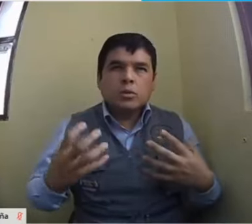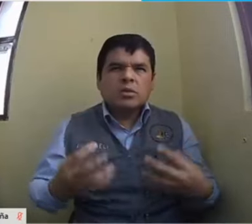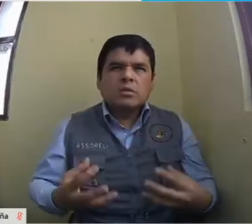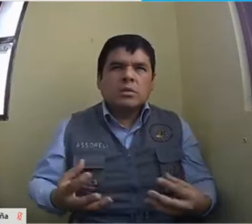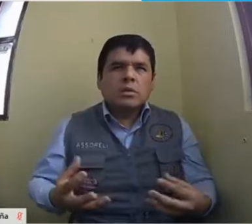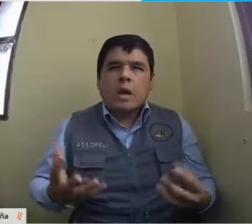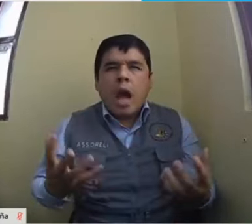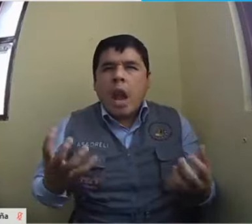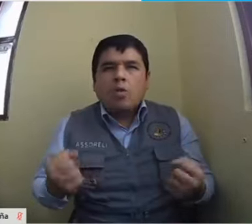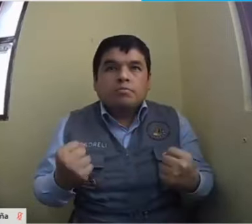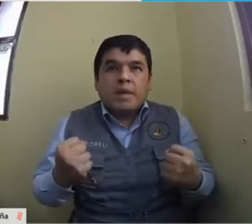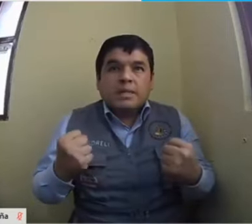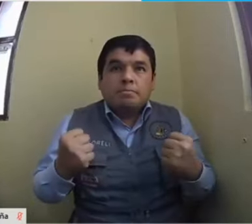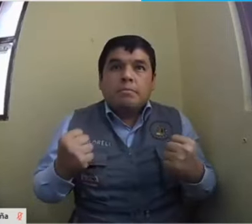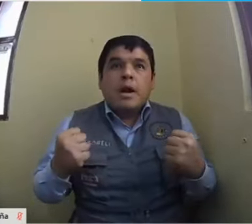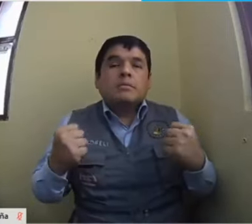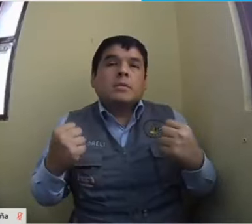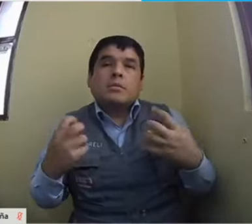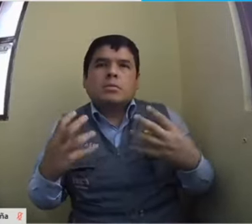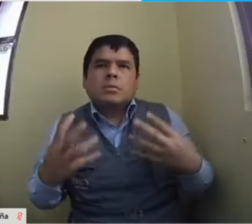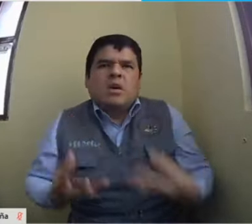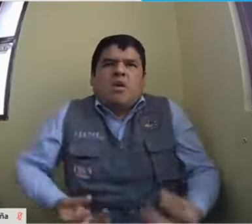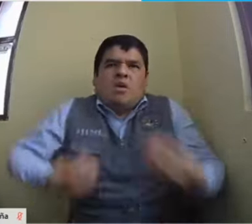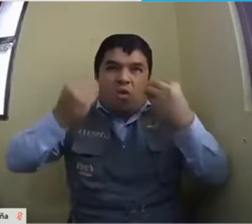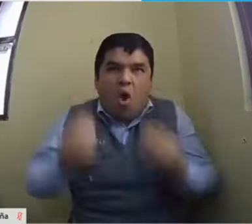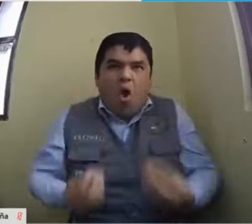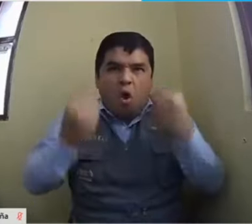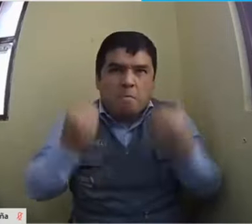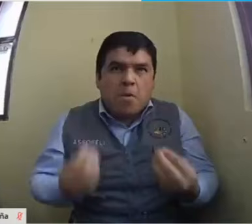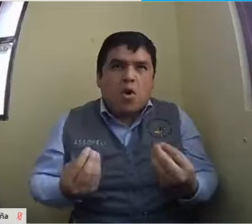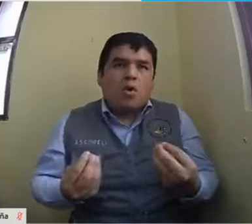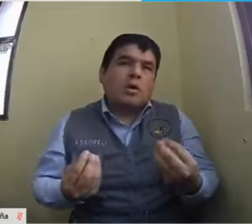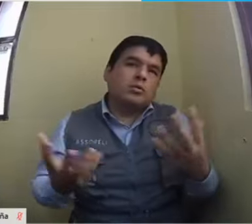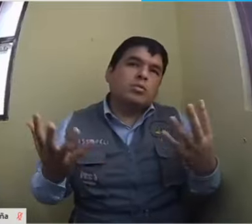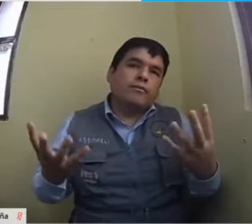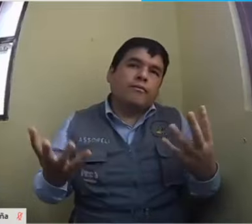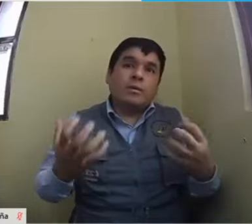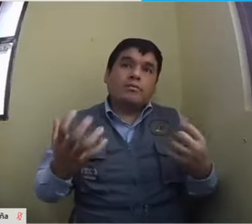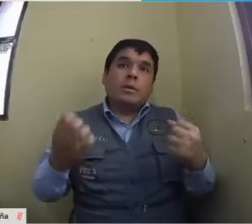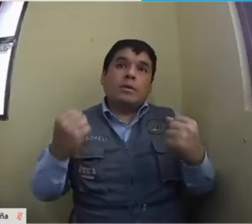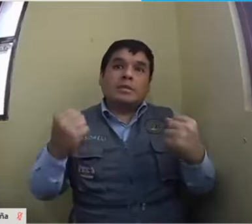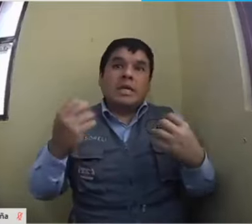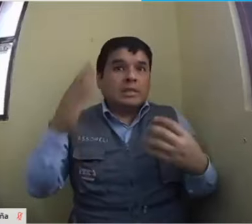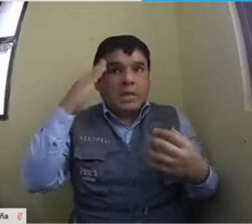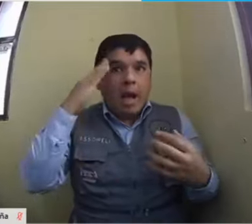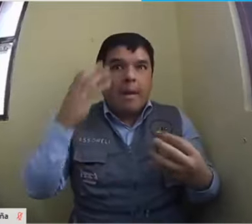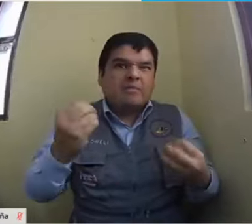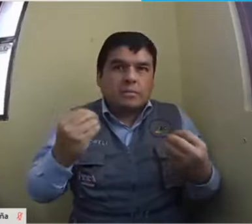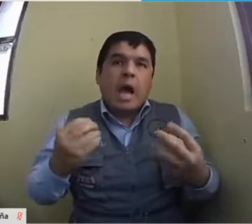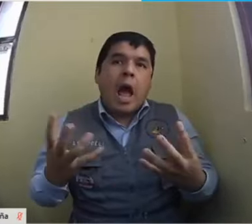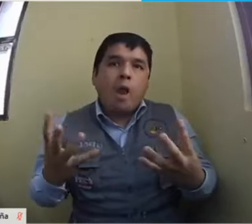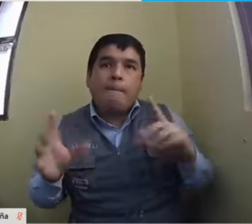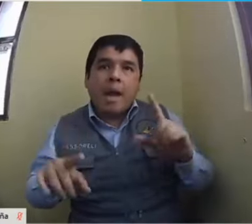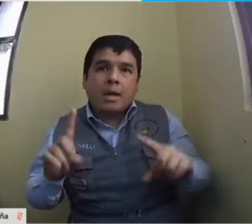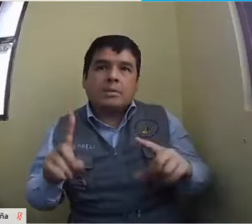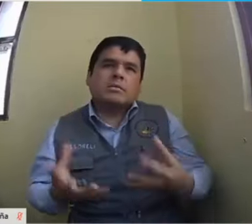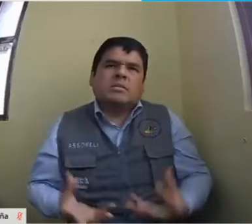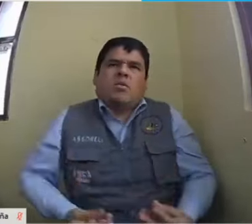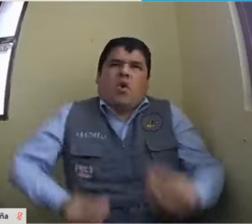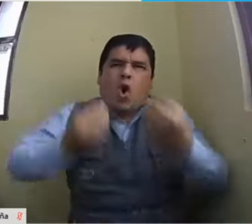Cuando es una pregunta molesto, por algo que molestó, con las dos manos y el rostro molesto, evidentemente, ¿no? Y la